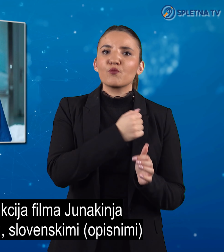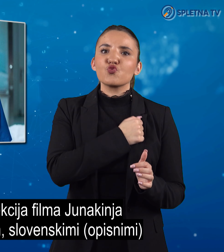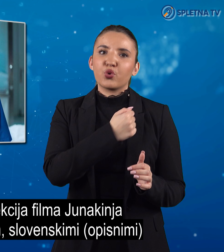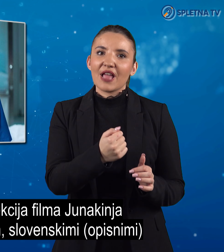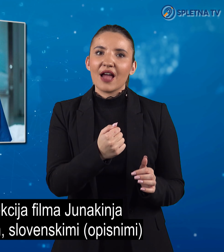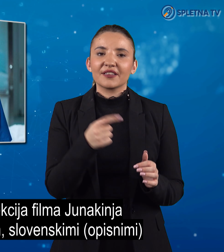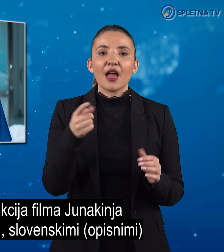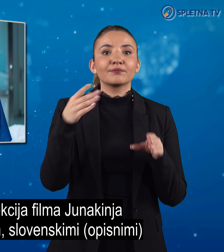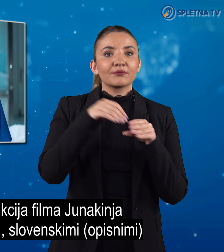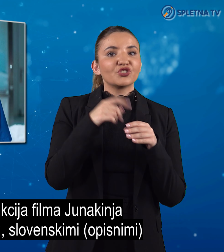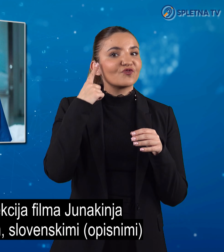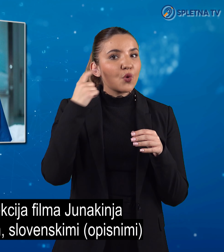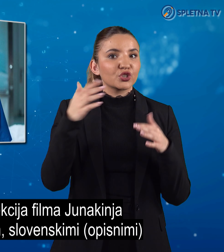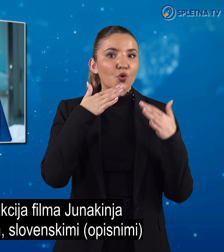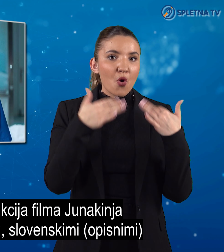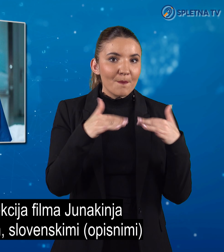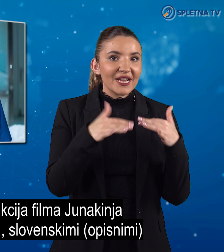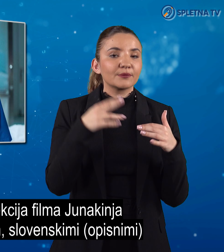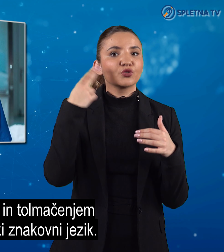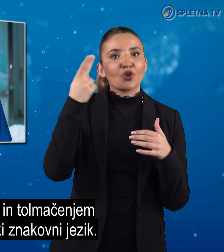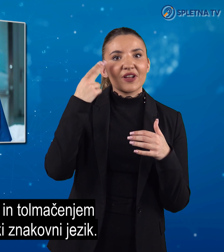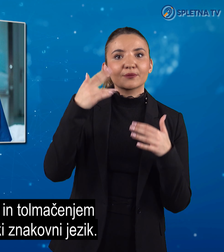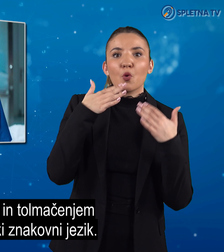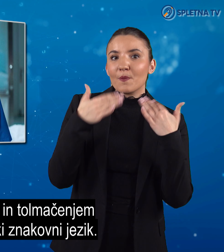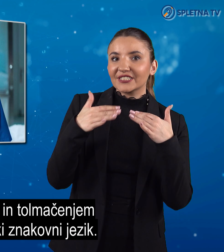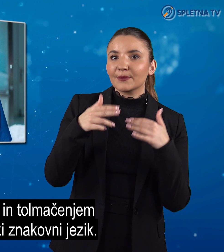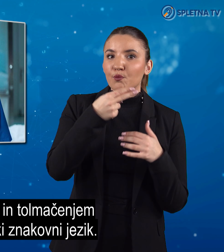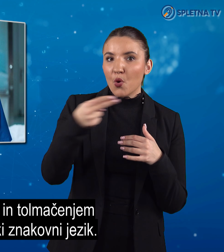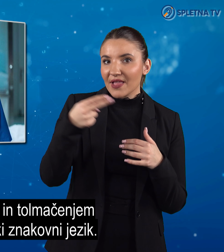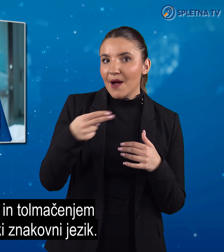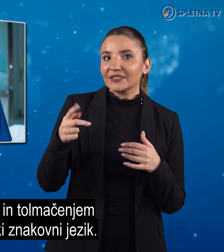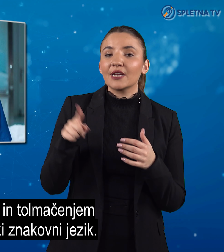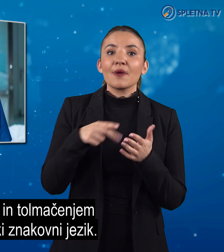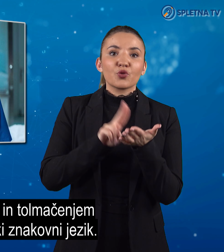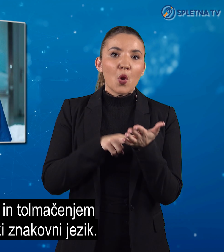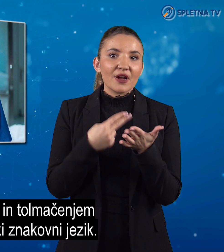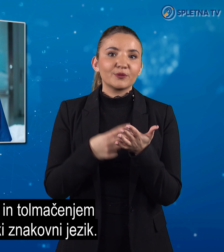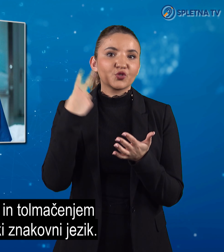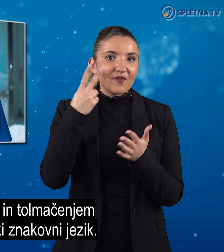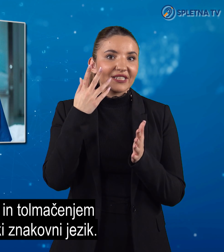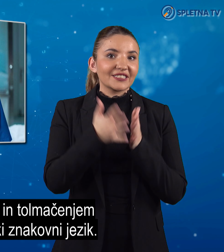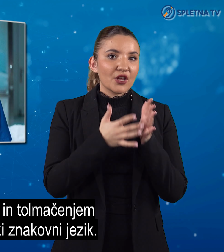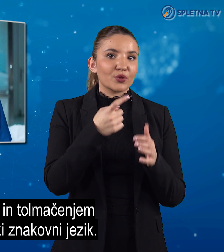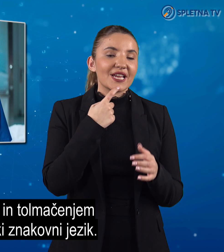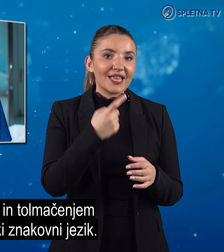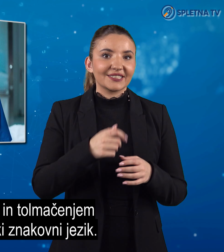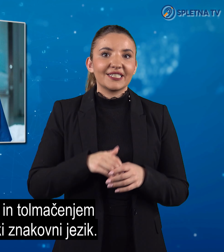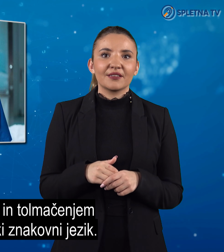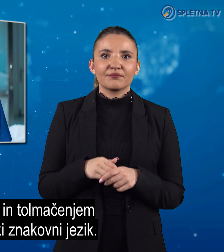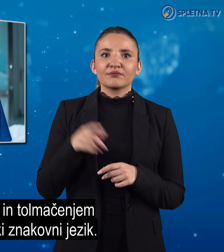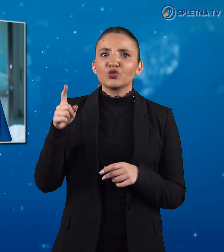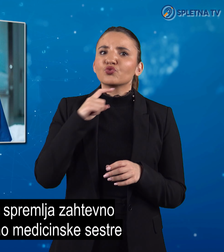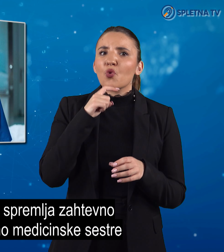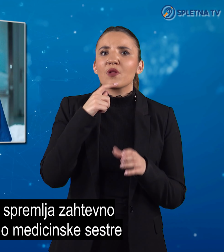Junakinja z zvočnim opisom, slovenskimi opisnimi podnapisi in tolmačenjem v slovenski znakovni jezik. Zgodba